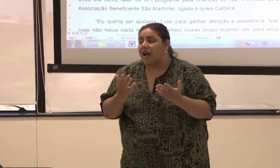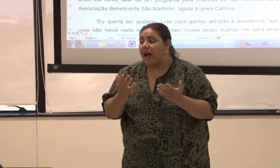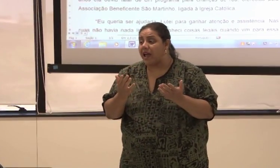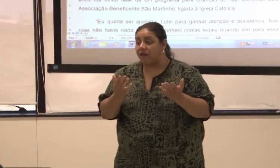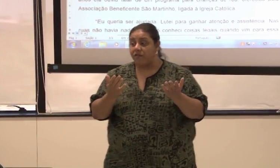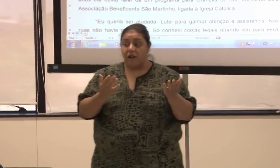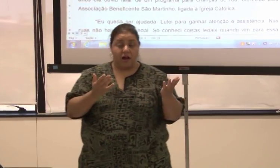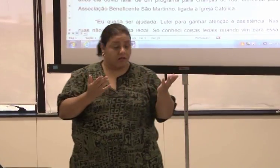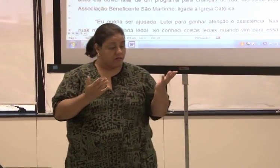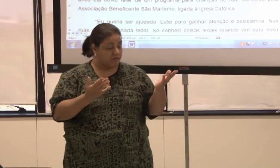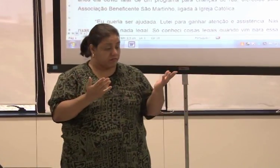Aí ela vai falar.